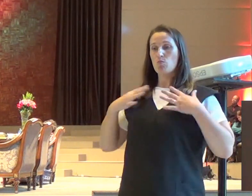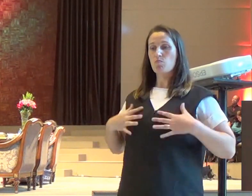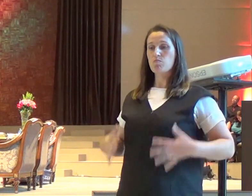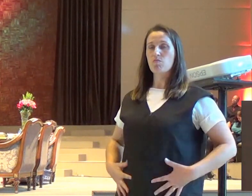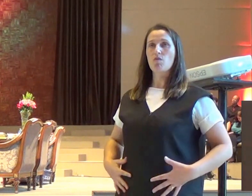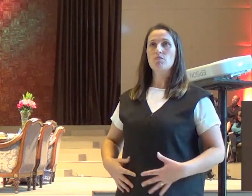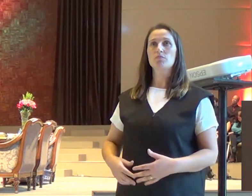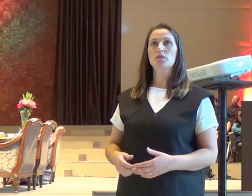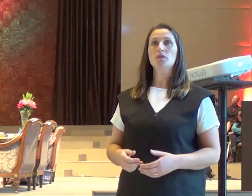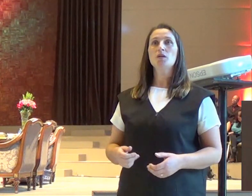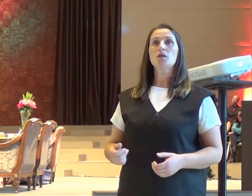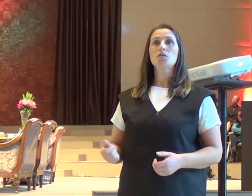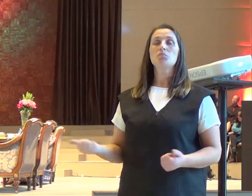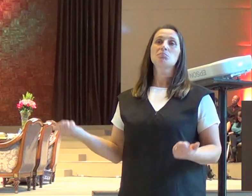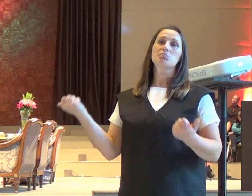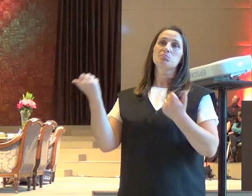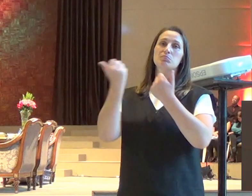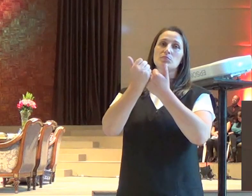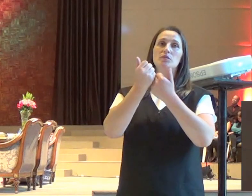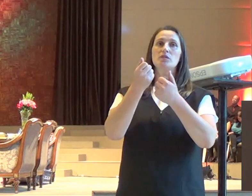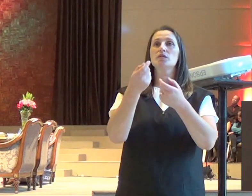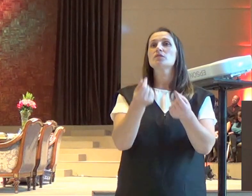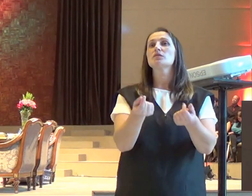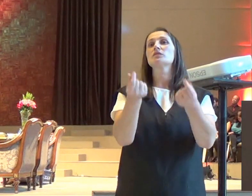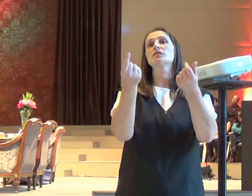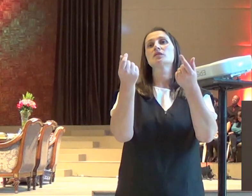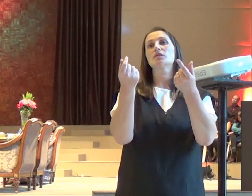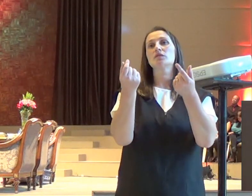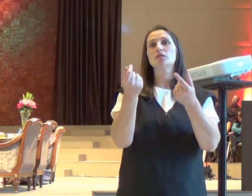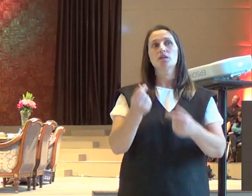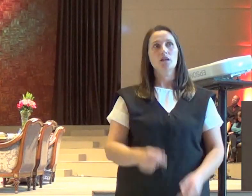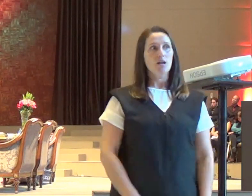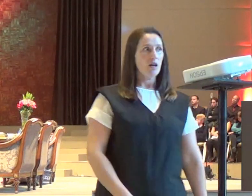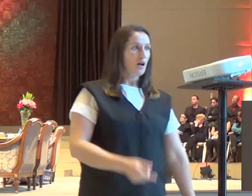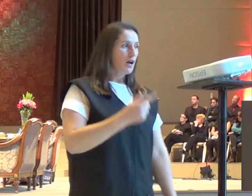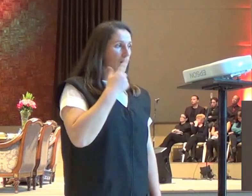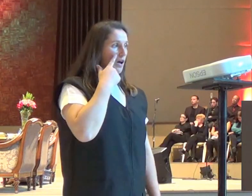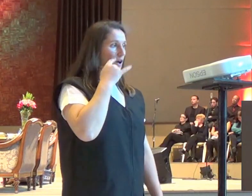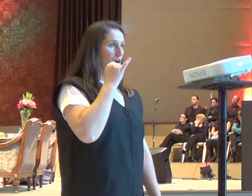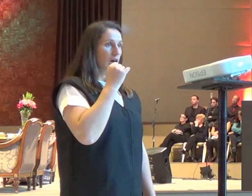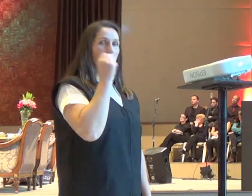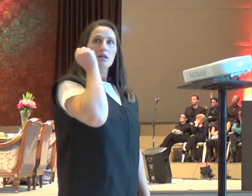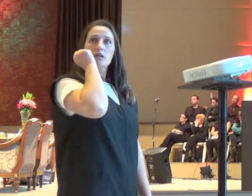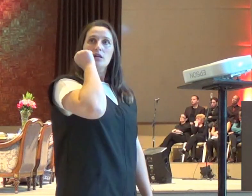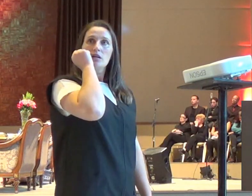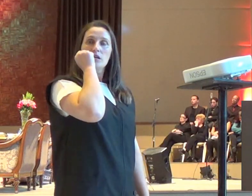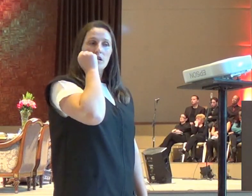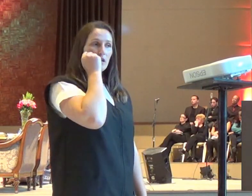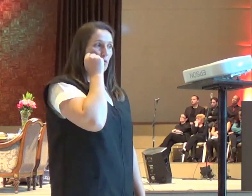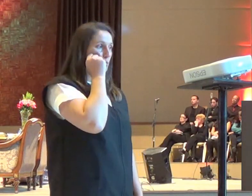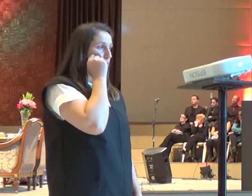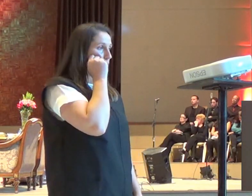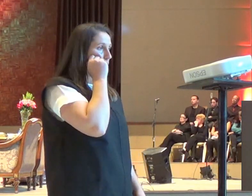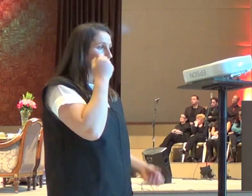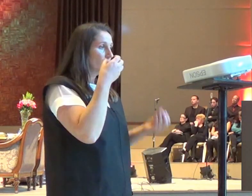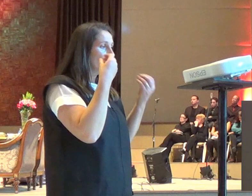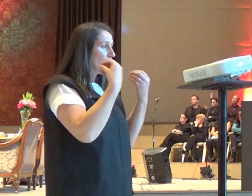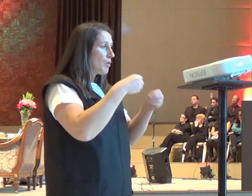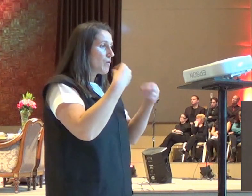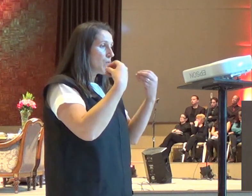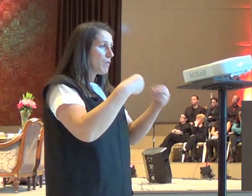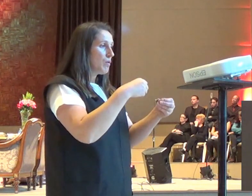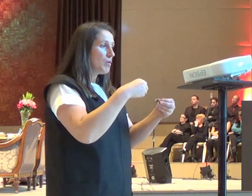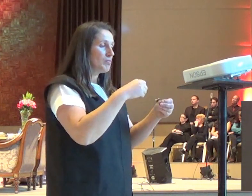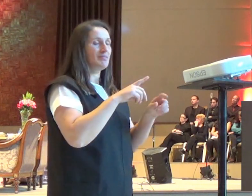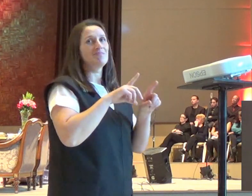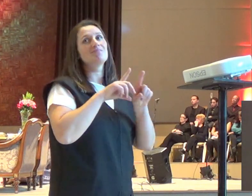e aí eu não estou entendendo mas alguém havia tratado o coração delas e